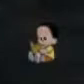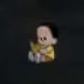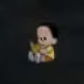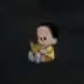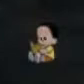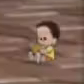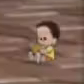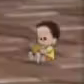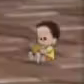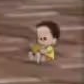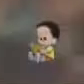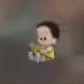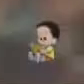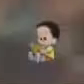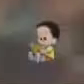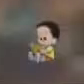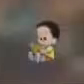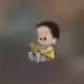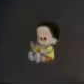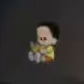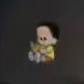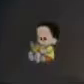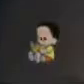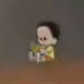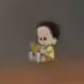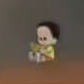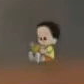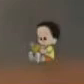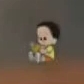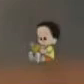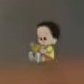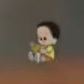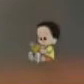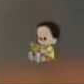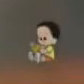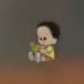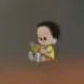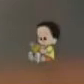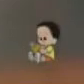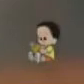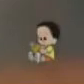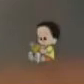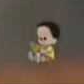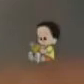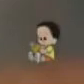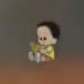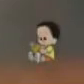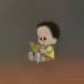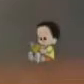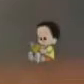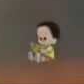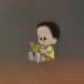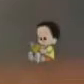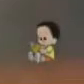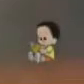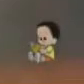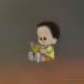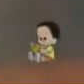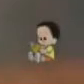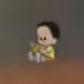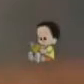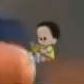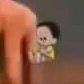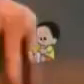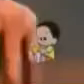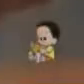se abaixa ao lado de Ian, segura sua mão. A mulher está surpresa. Ele coloca as duas mãos em uma das rodas e